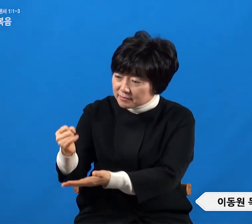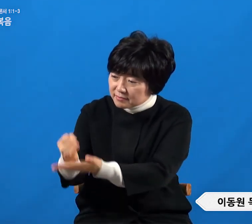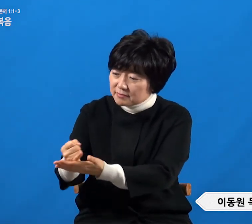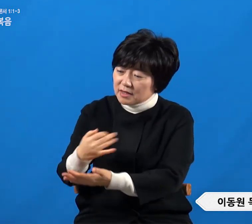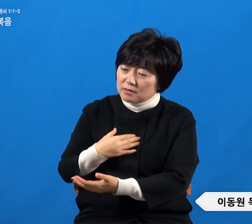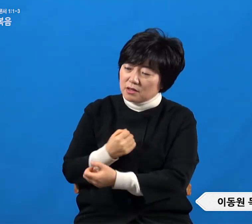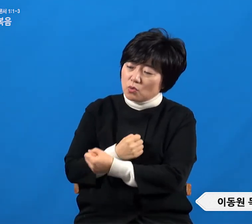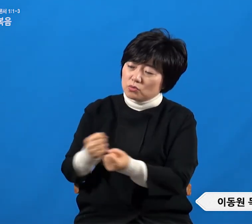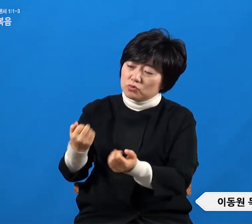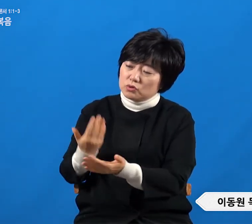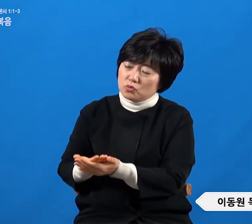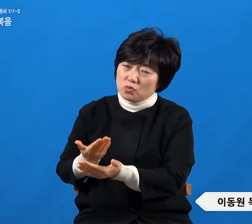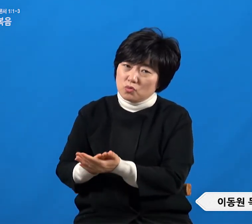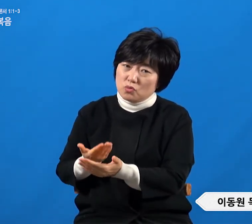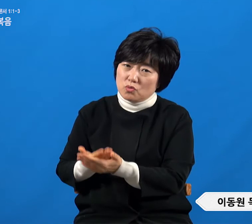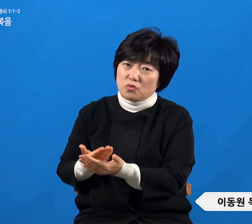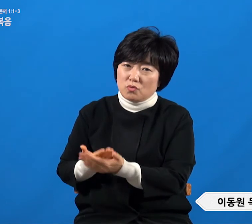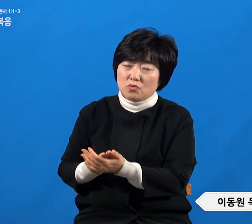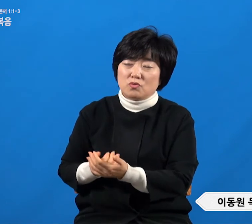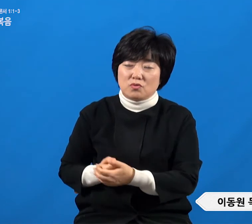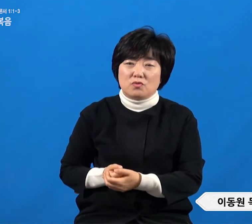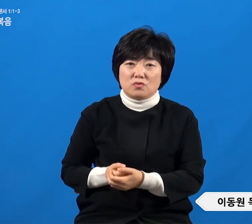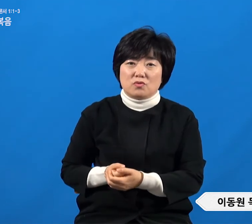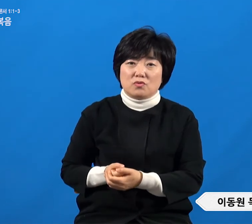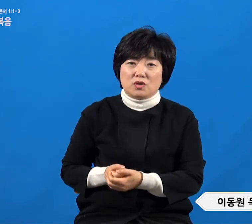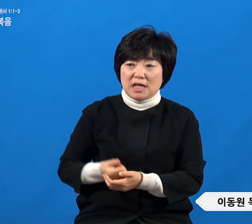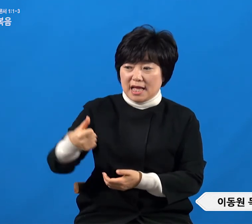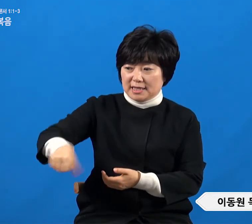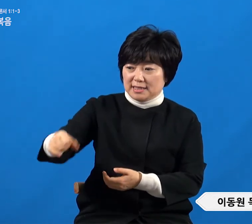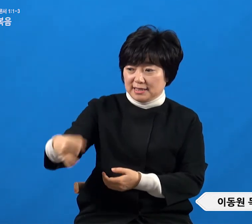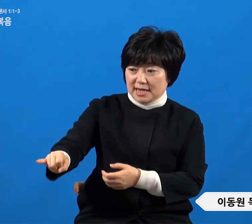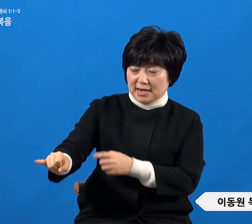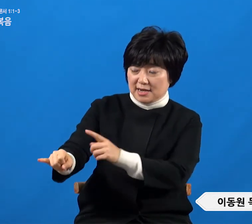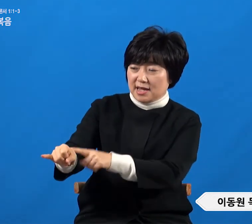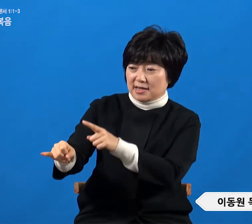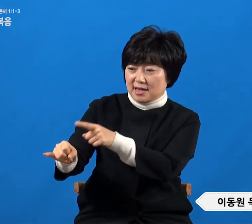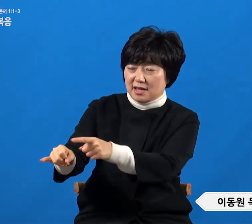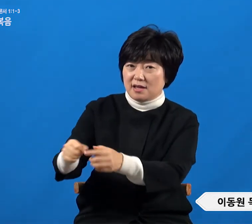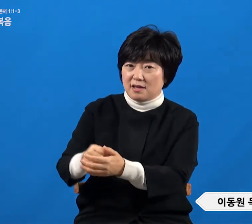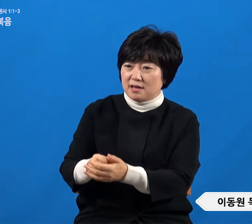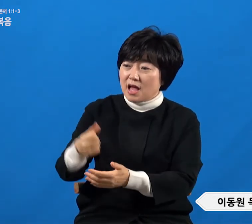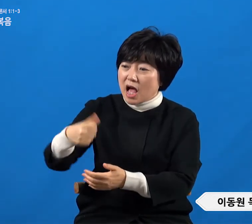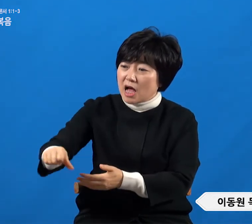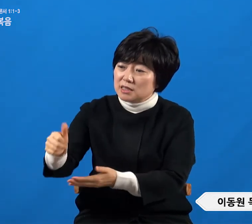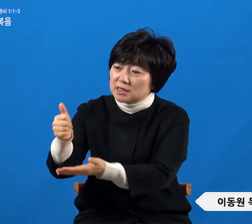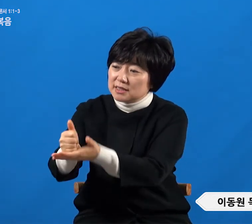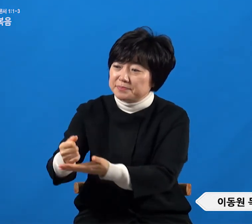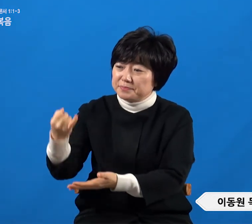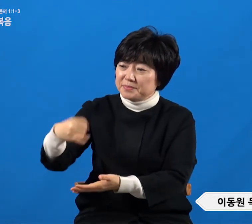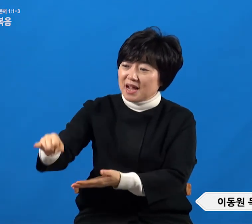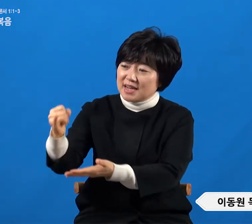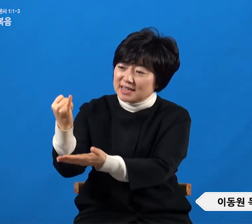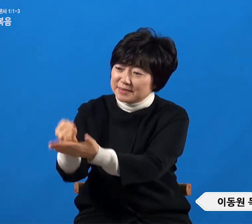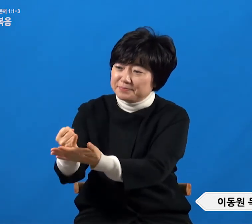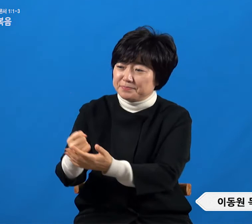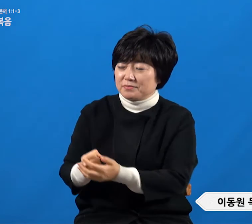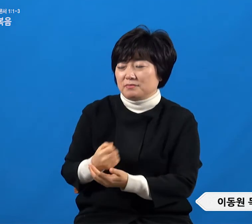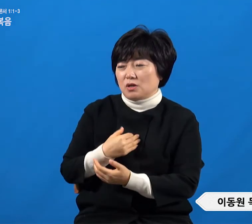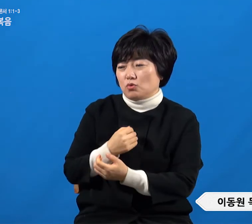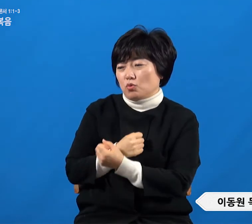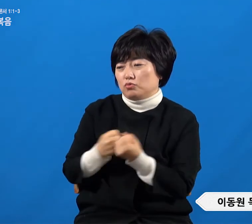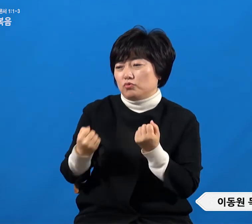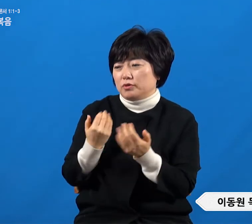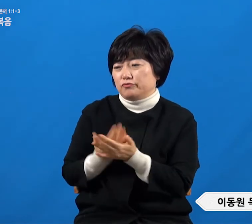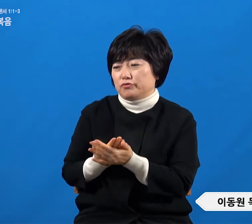먼저 용서를 구하겠습니다. 자, 자기 아들, 딸을 향해서 시작. 아들님, 딸님